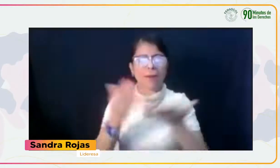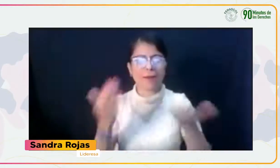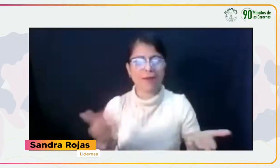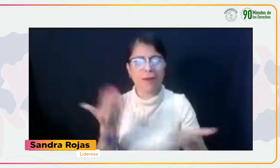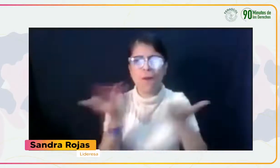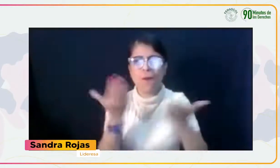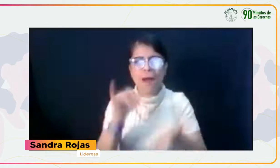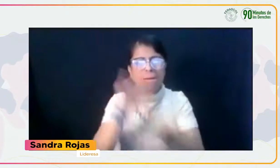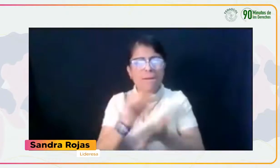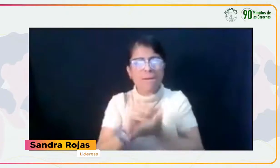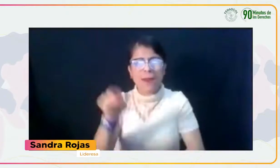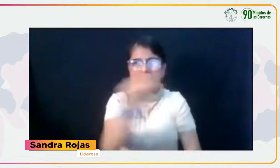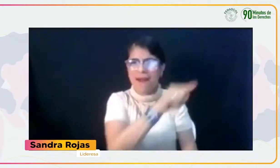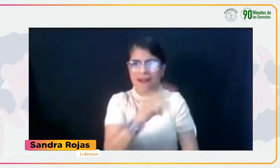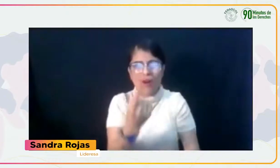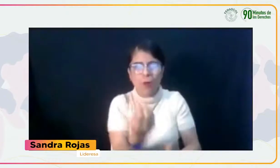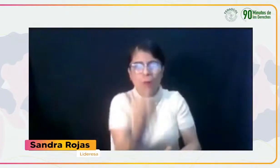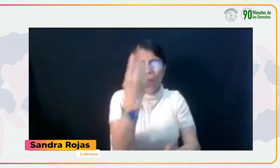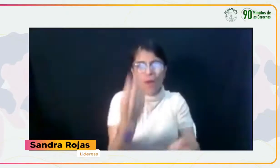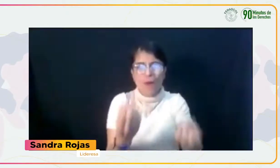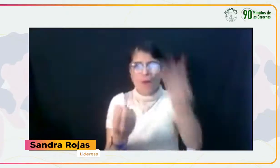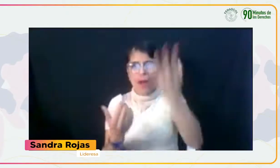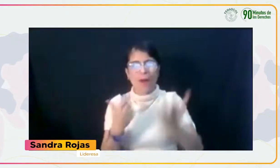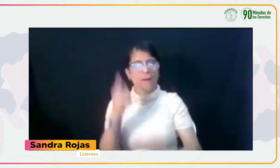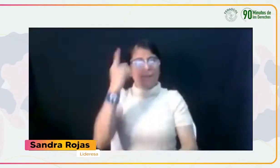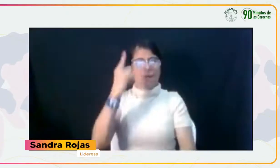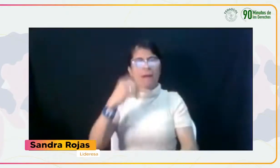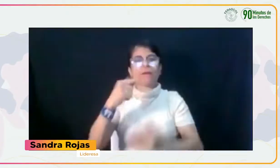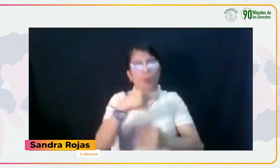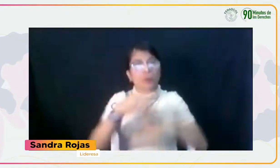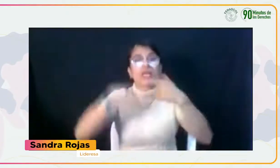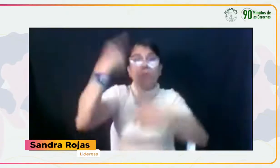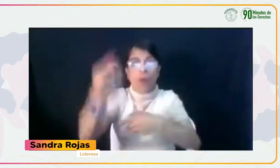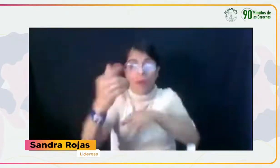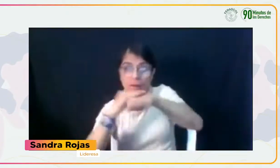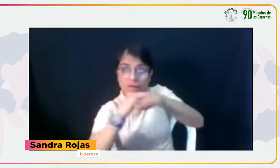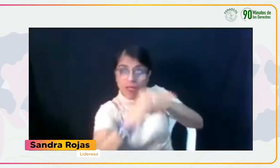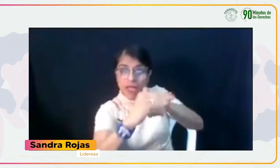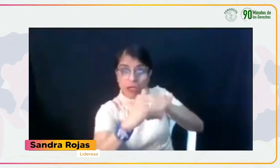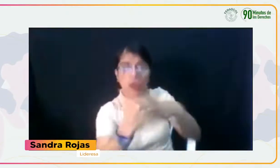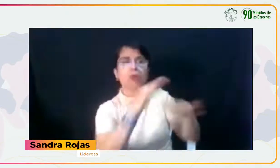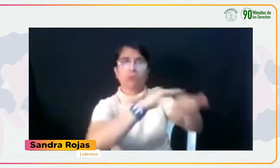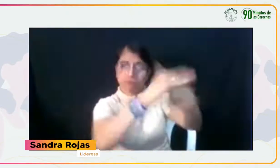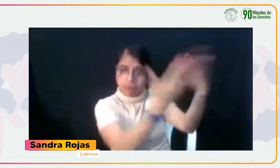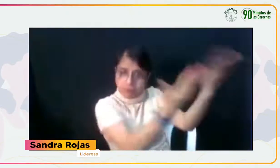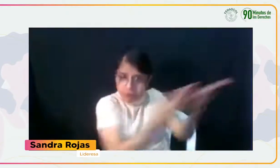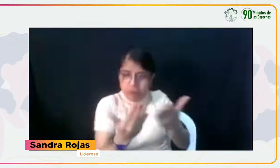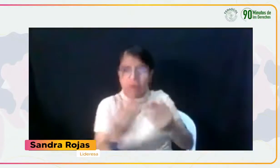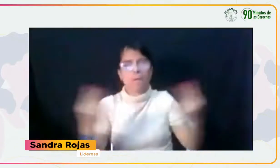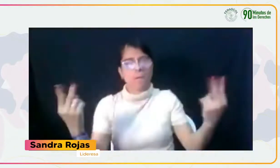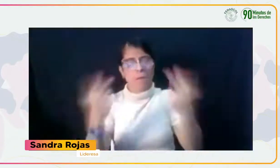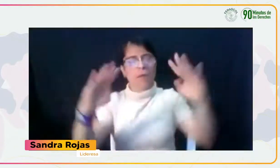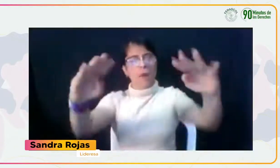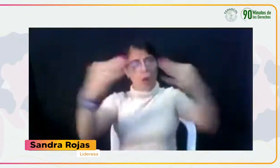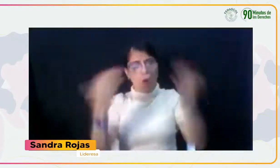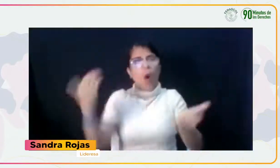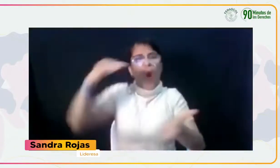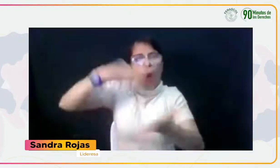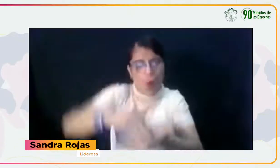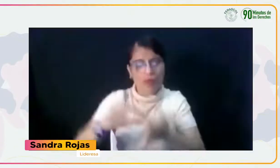y somos las mismas líderes las que estamos allí, las mismas lideresas. ¿Y dónde están las otras lideresas? La idea es que también estén en esos espacios,